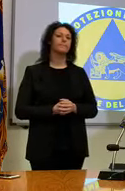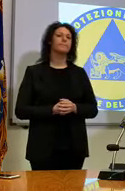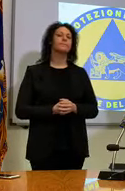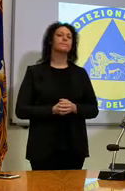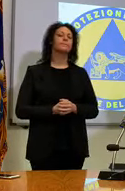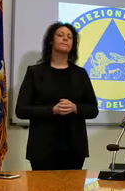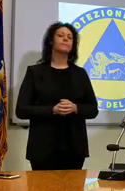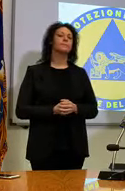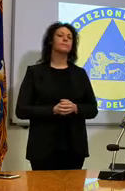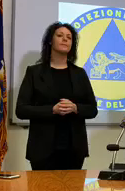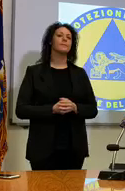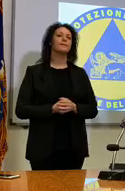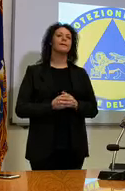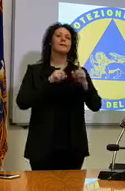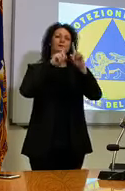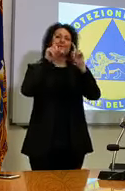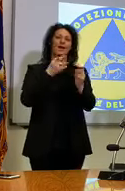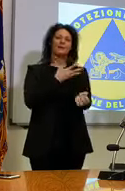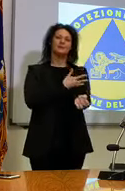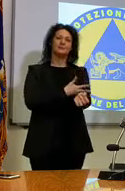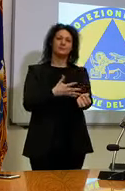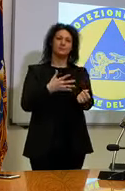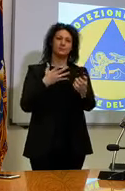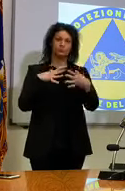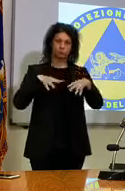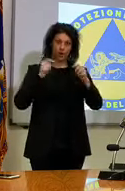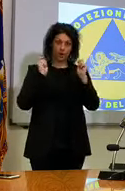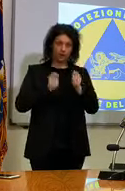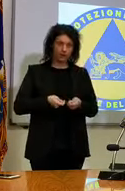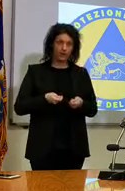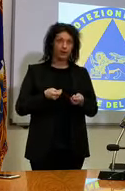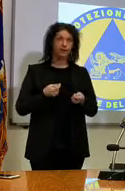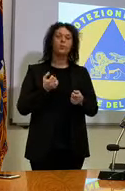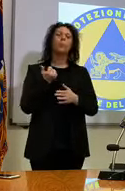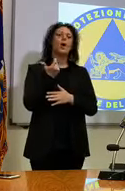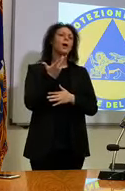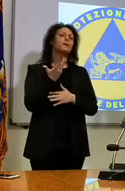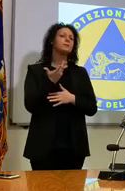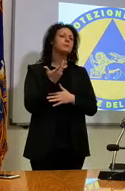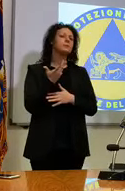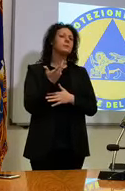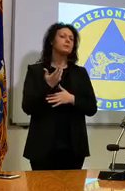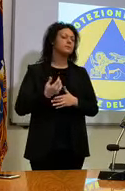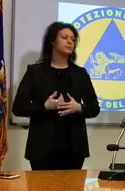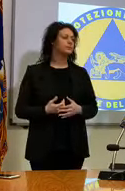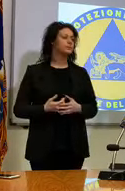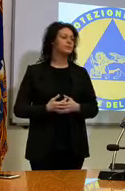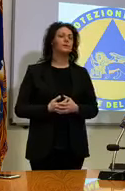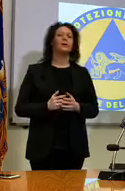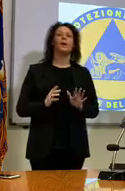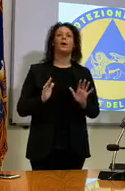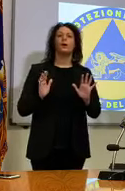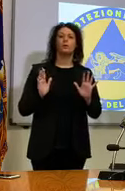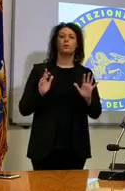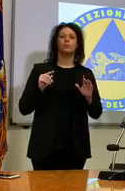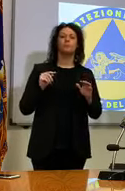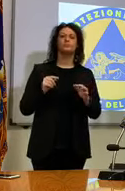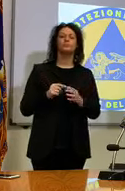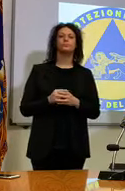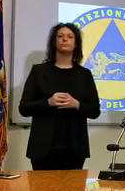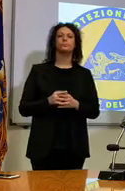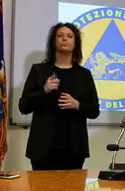di Venezia. Test sierologici già partiti, quanti ne volete fare? Prima domanda. Ma guarda, qui all'università